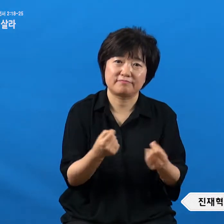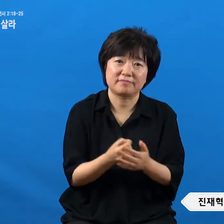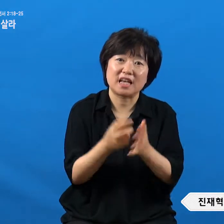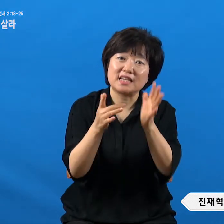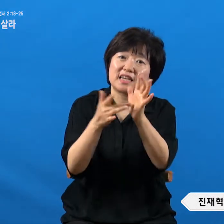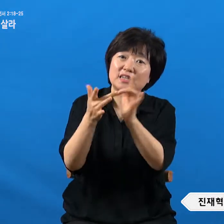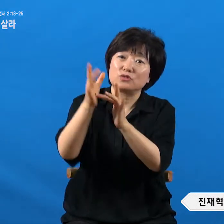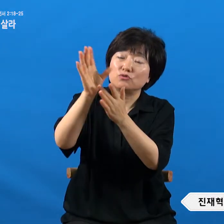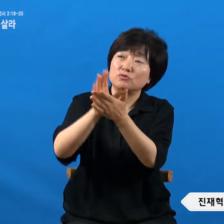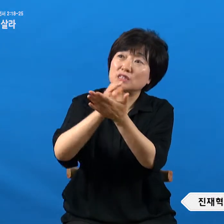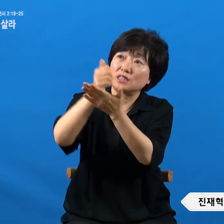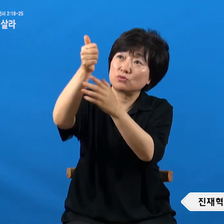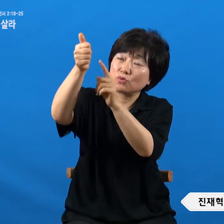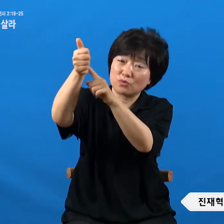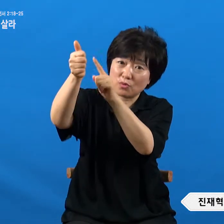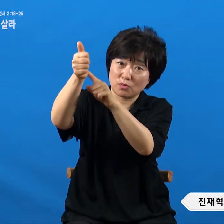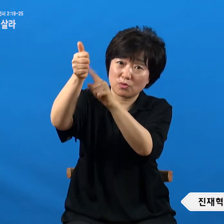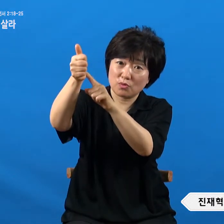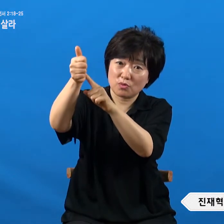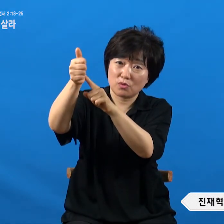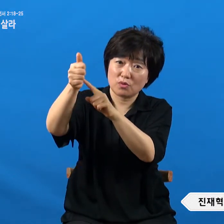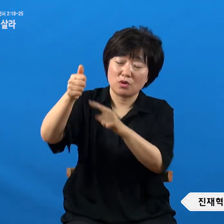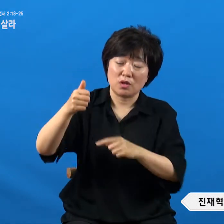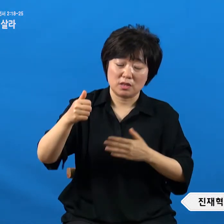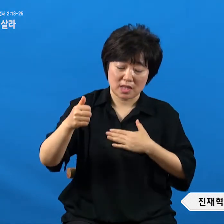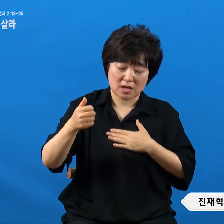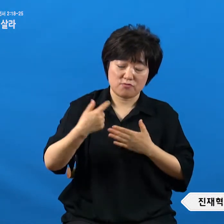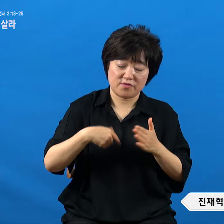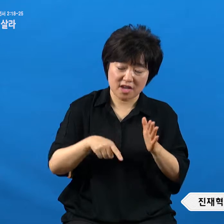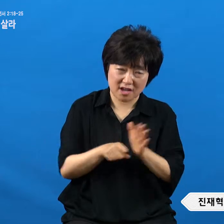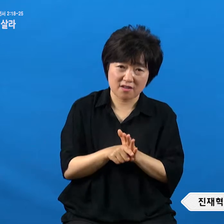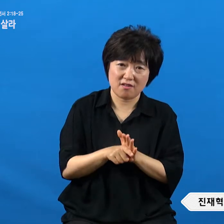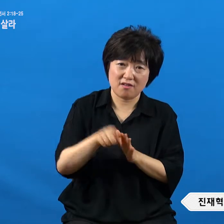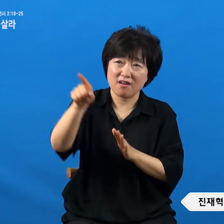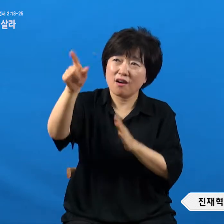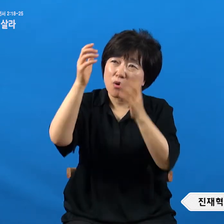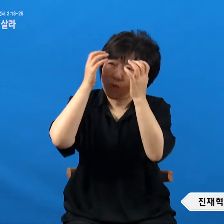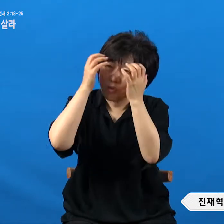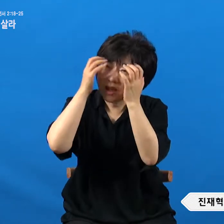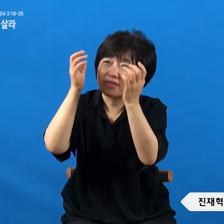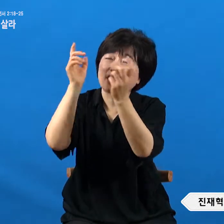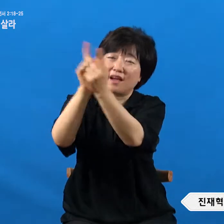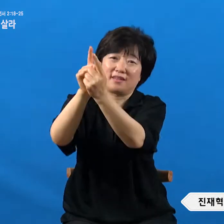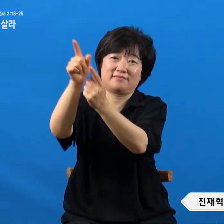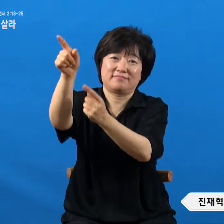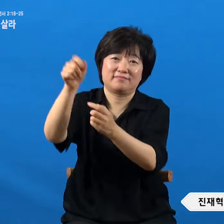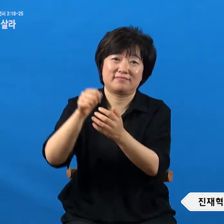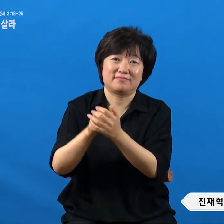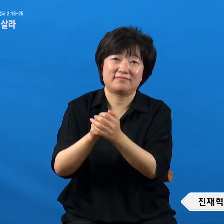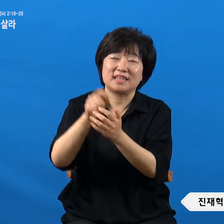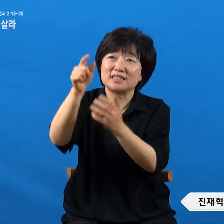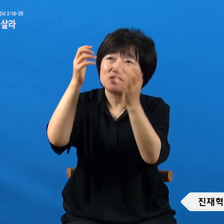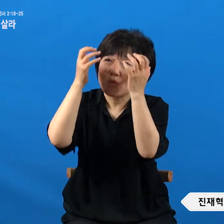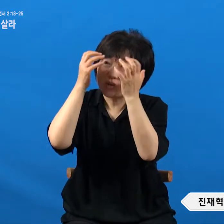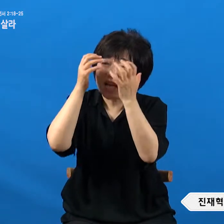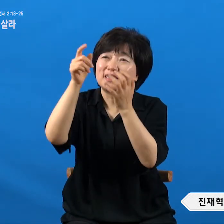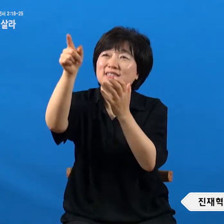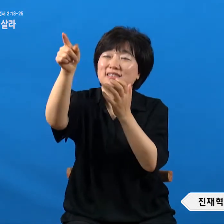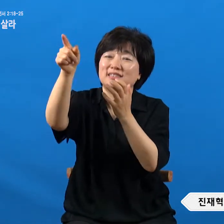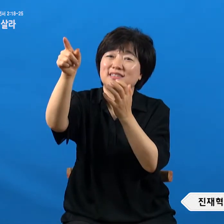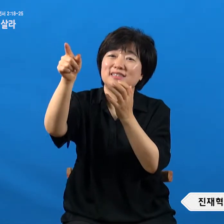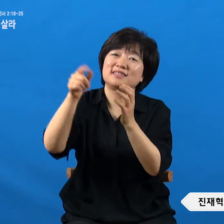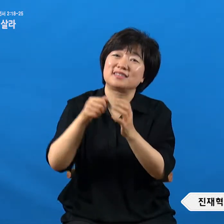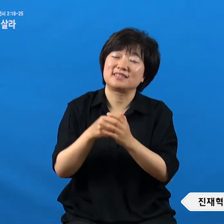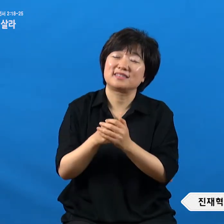그렇습니다. 예수 그리스도도 그렇게 우리를 위하여 그 고난을 받으셨습니다. 그리고 그